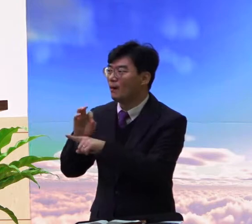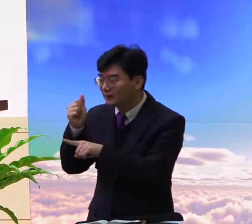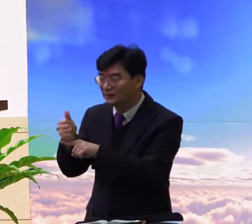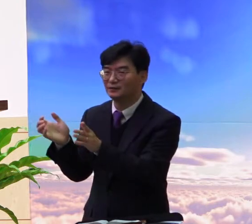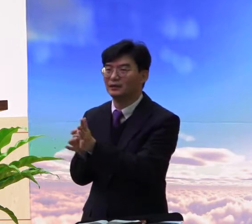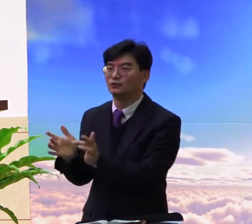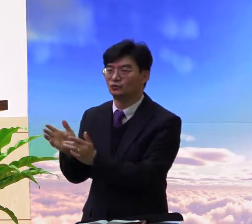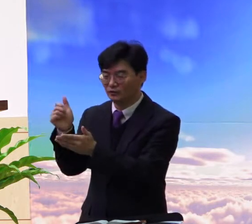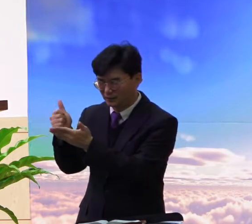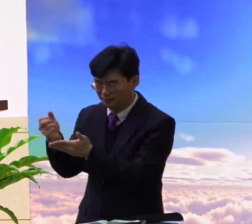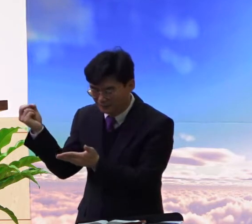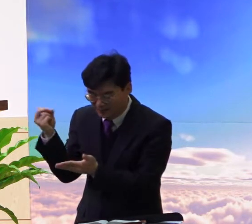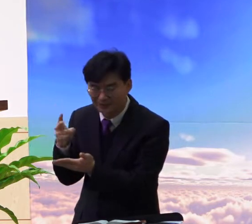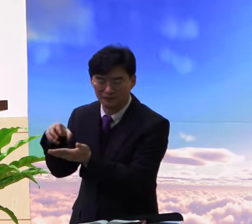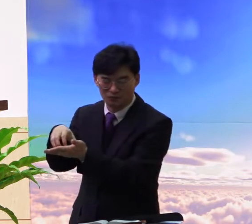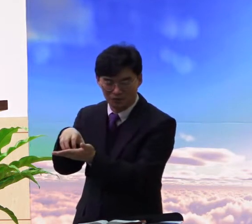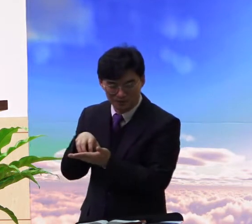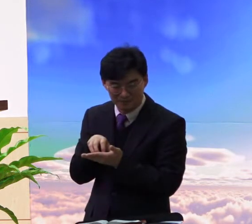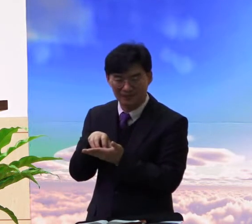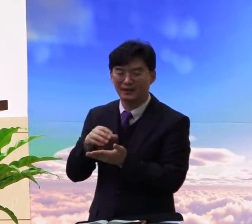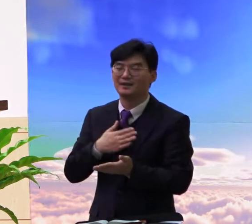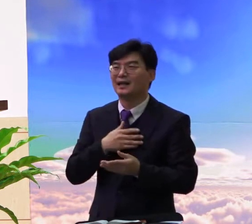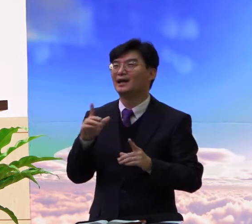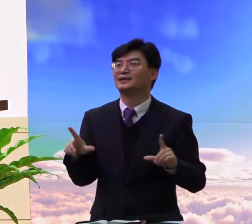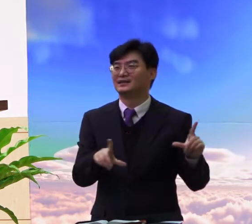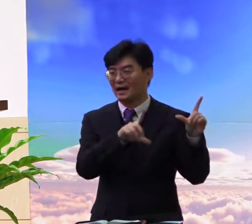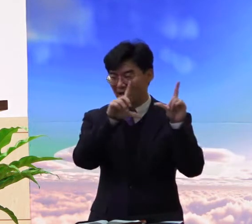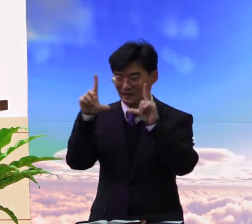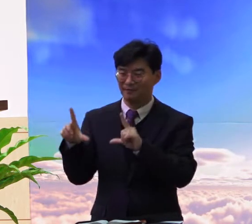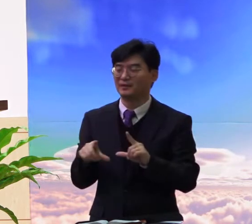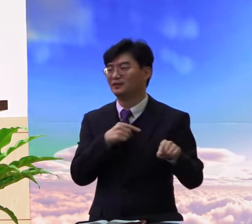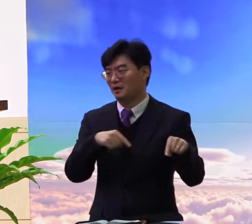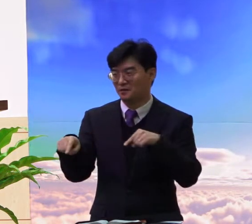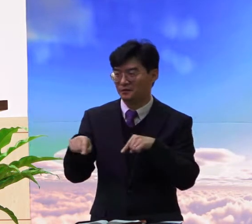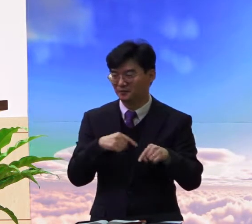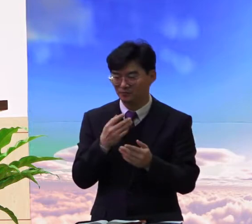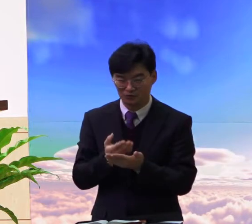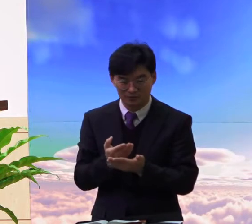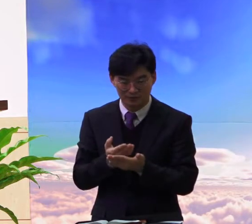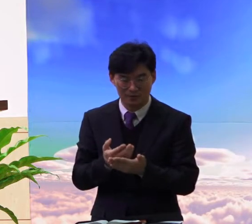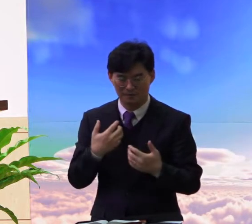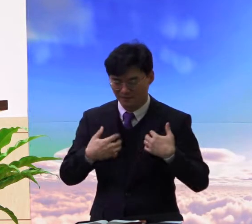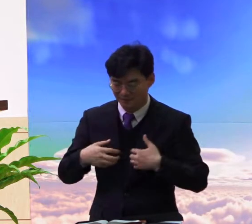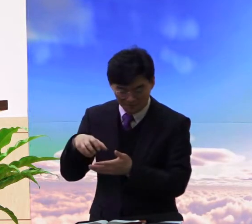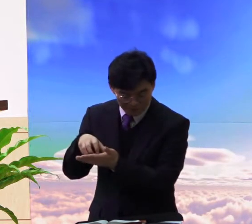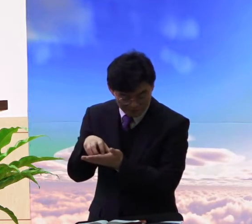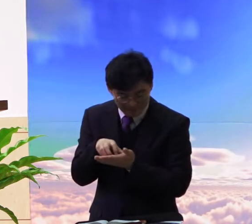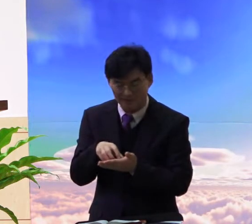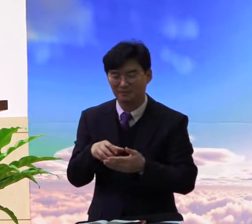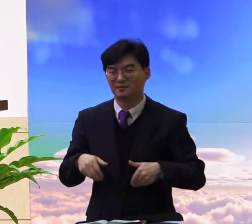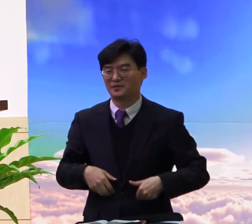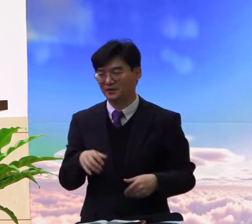주님을 왕으로 내 인생과 내 삶의 주인으로 영접하는 것입니다. 여러분 잘